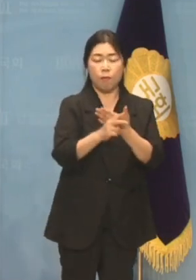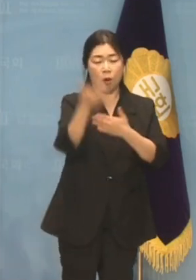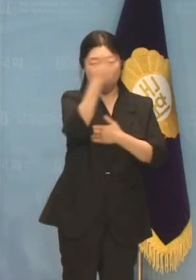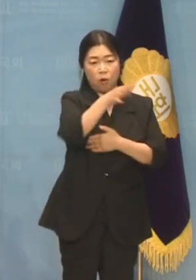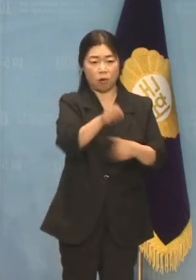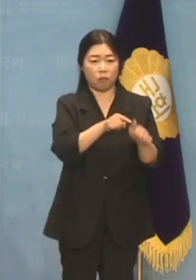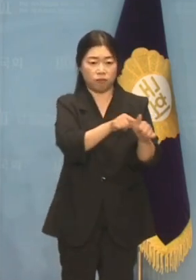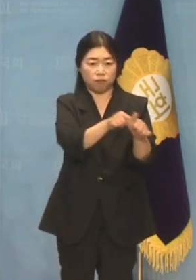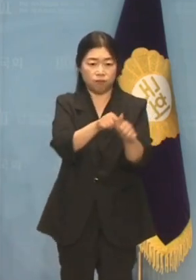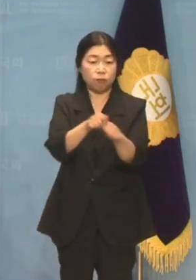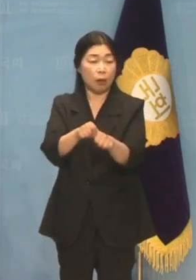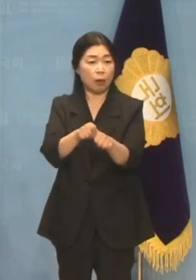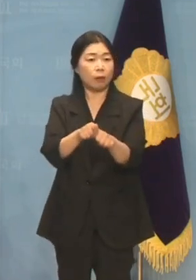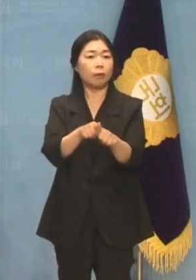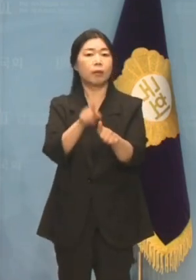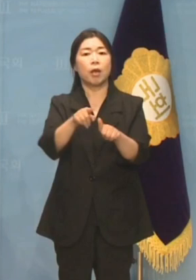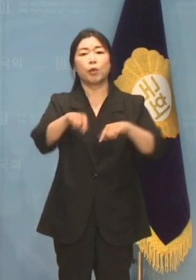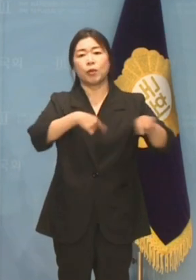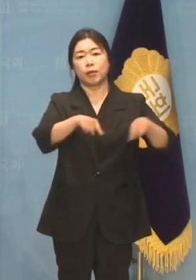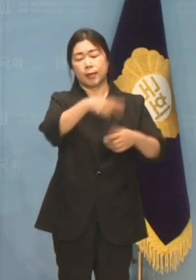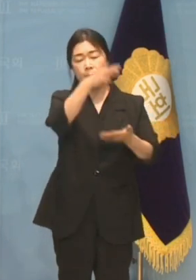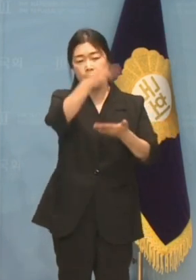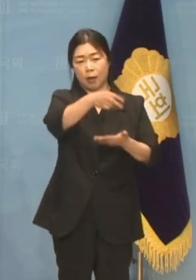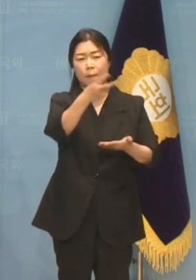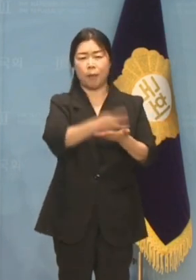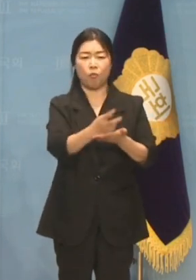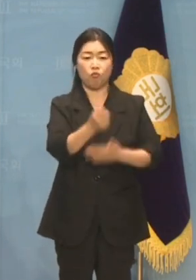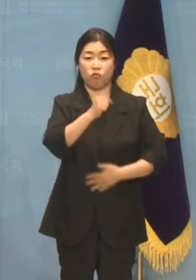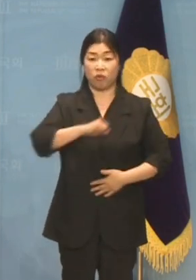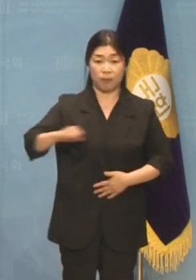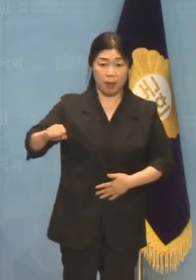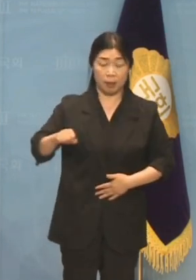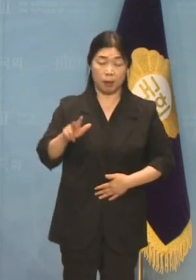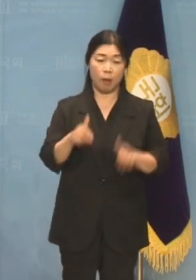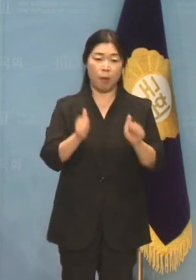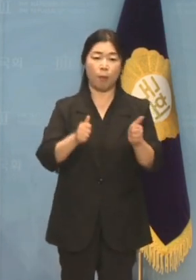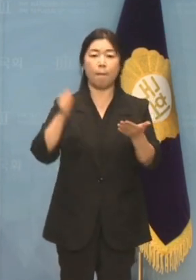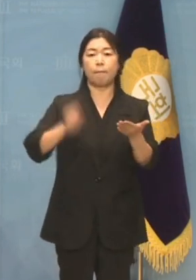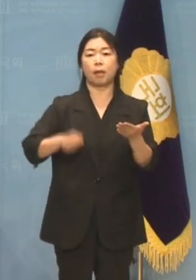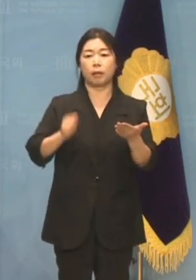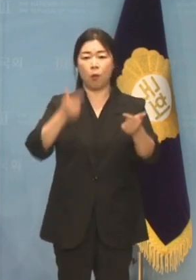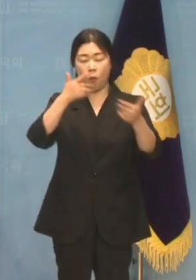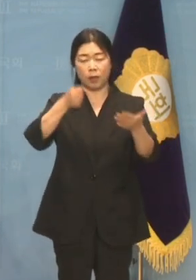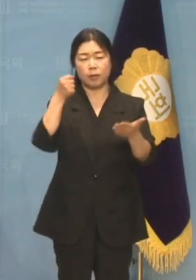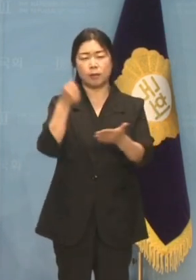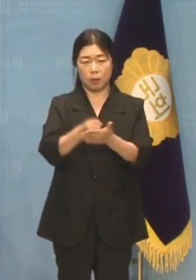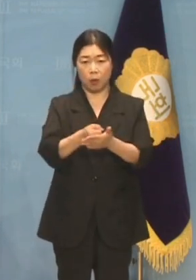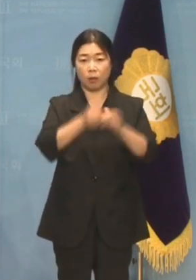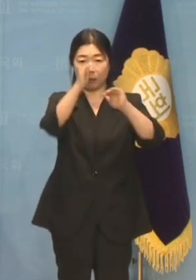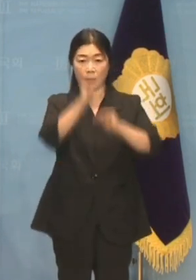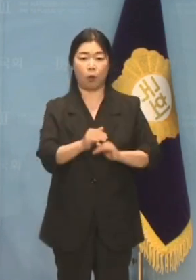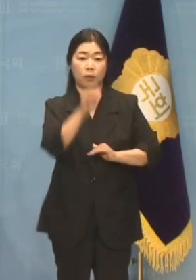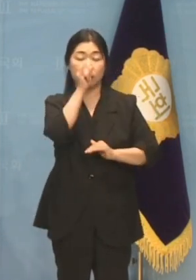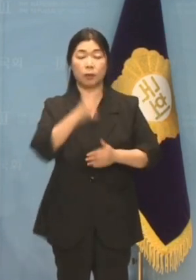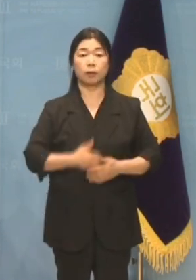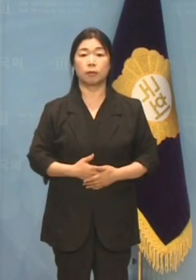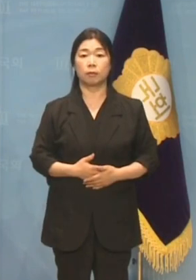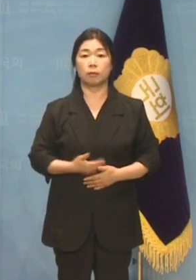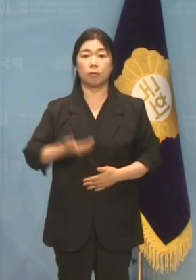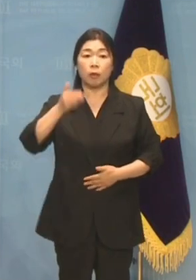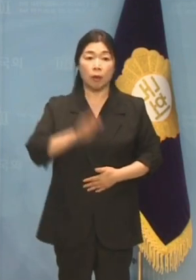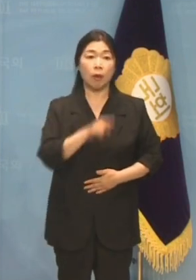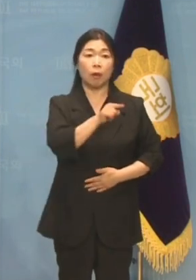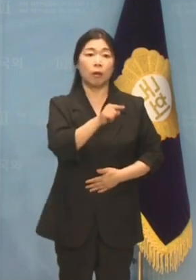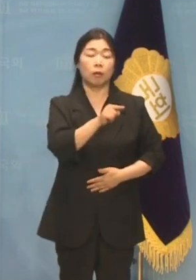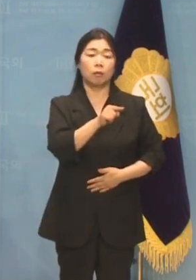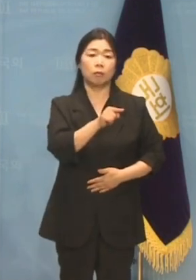등 정치자금법 위반 사건은 이미 법원 판결을 통해 확정된 사실입니다. 하지만